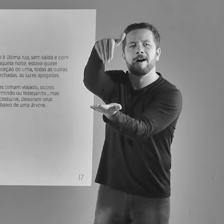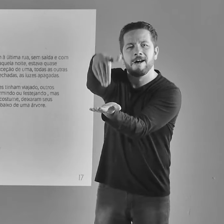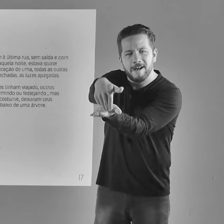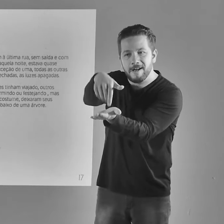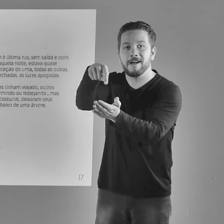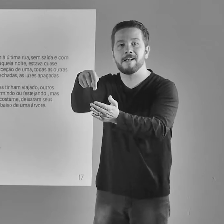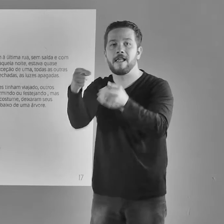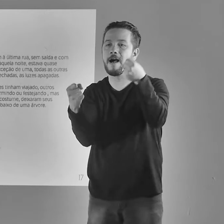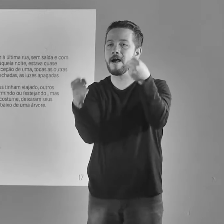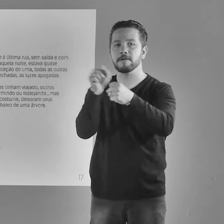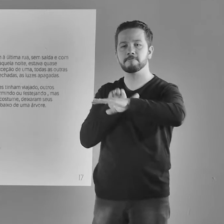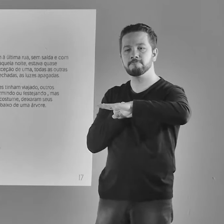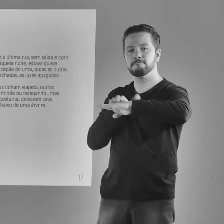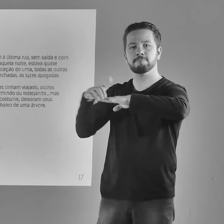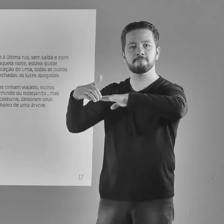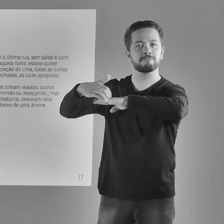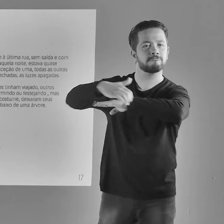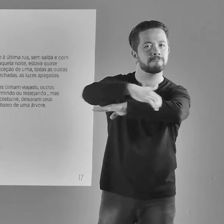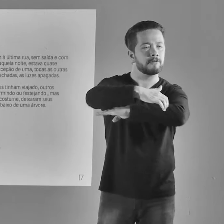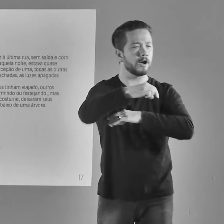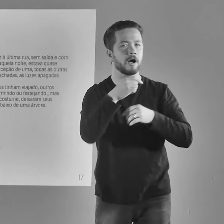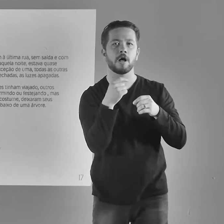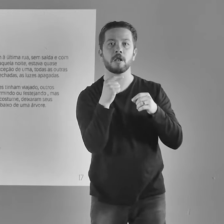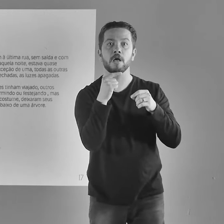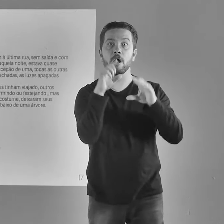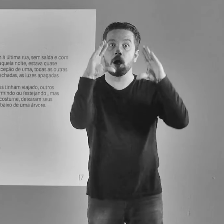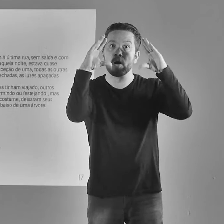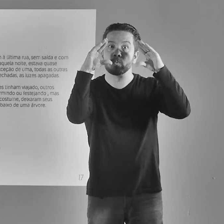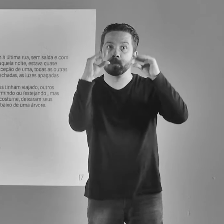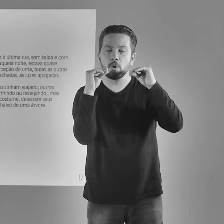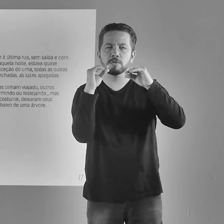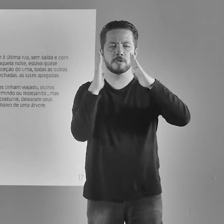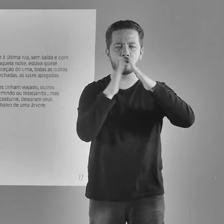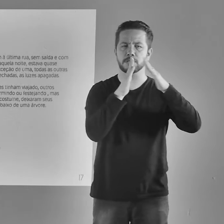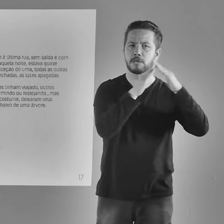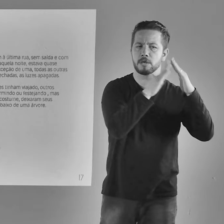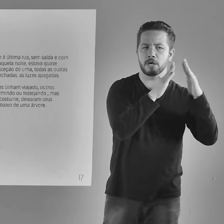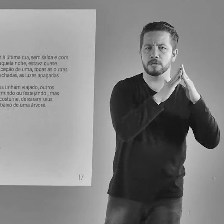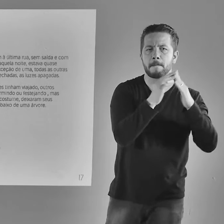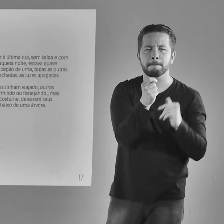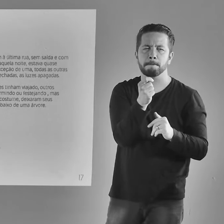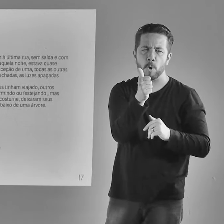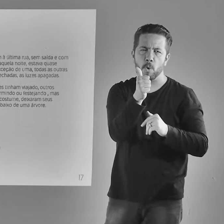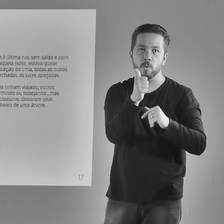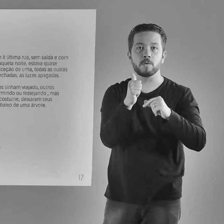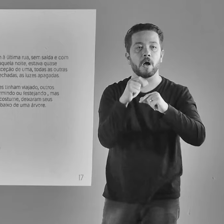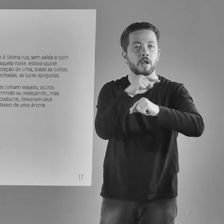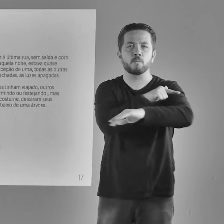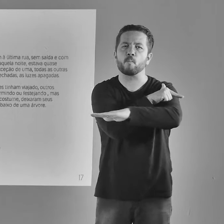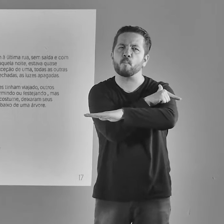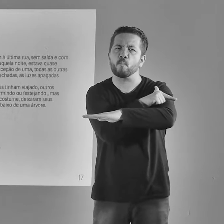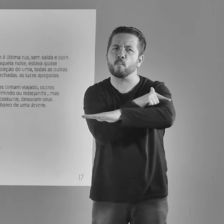saída e com poucas casas, naquela noite estava praticamente deserta. Com